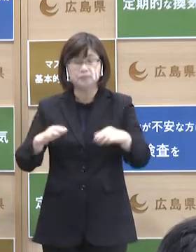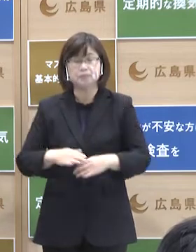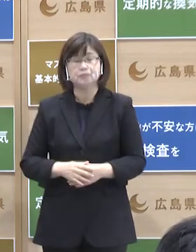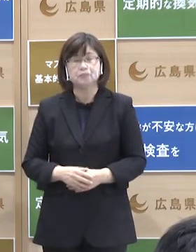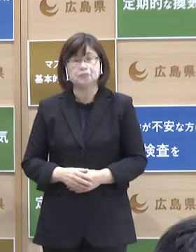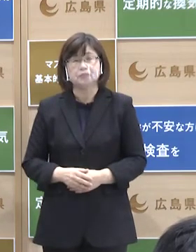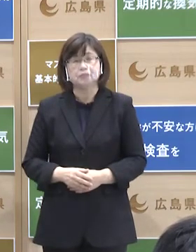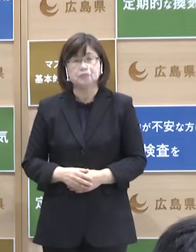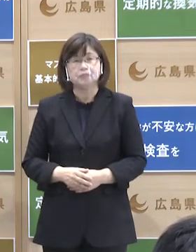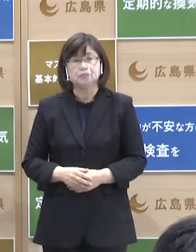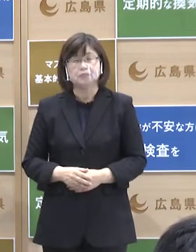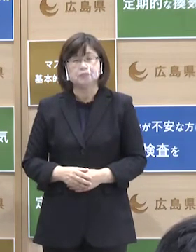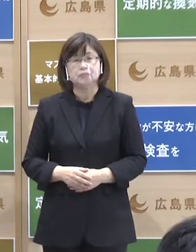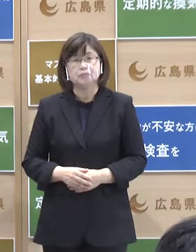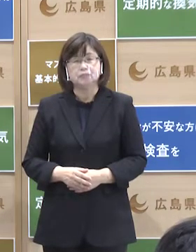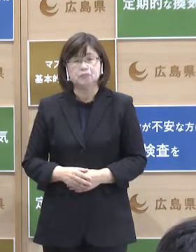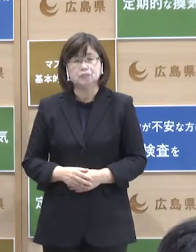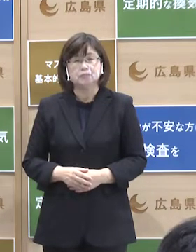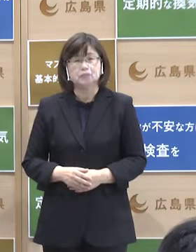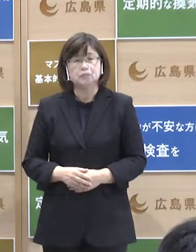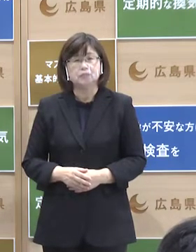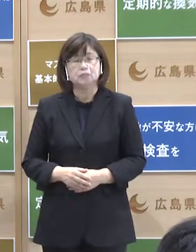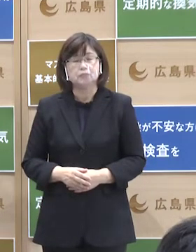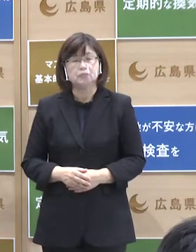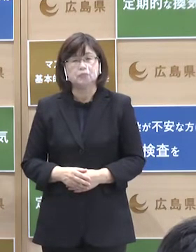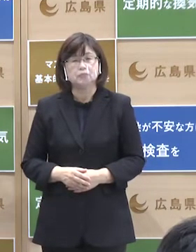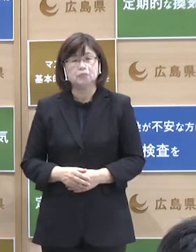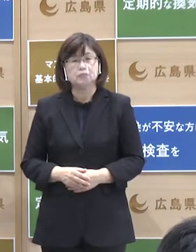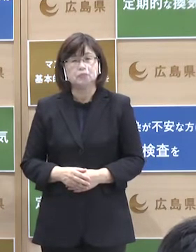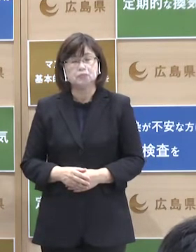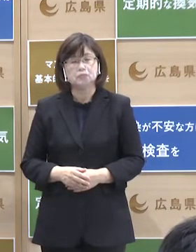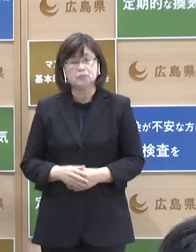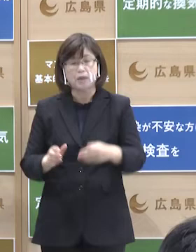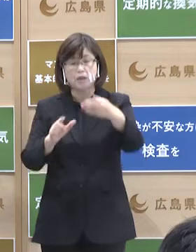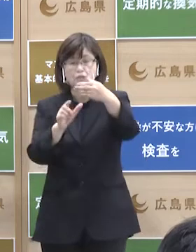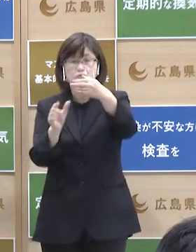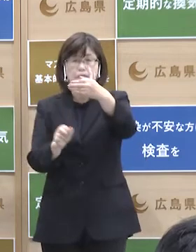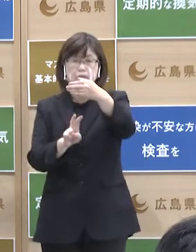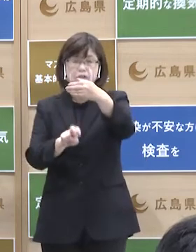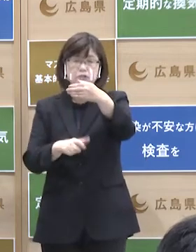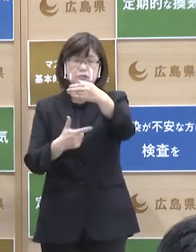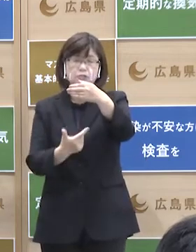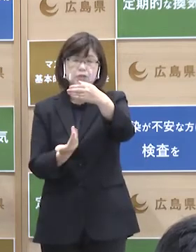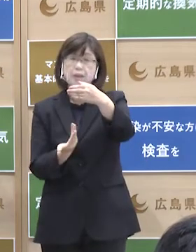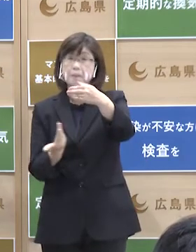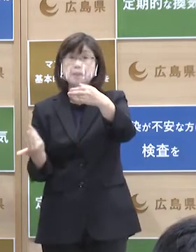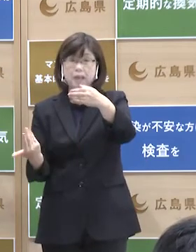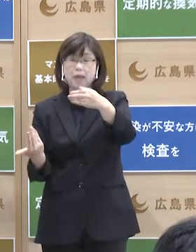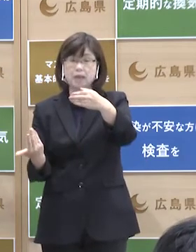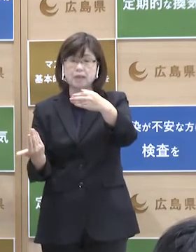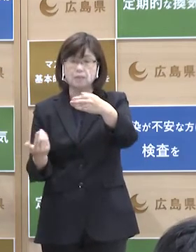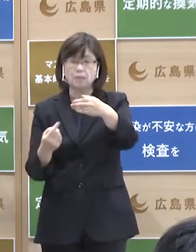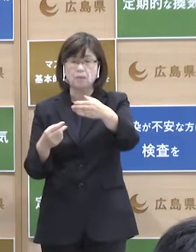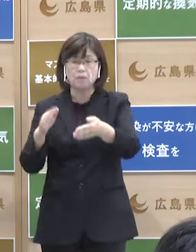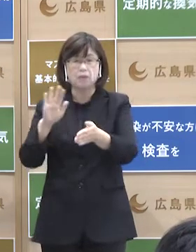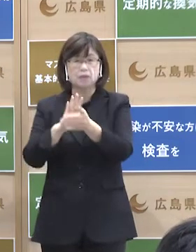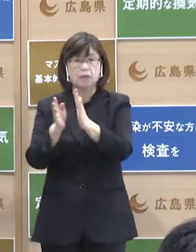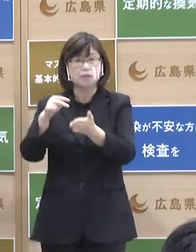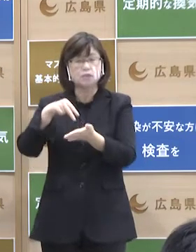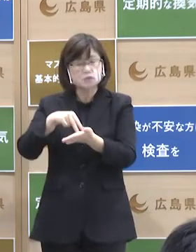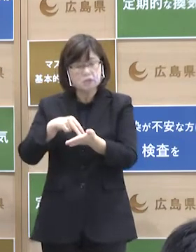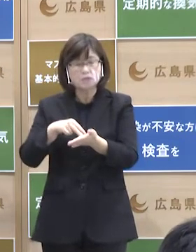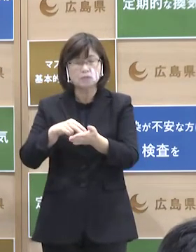が行っている運用はその26日以前とほぼ変わらないところでありますので